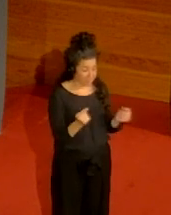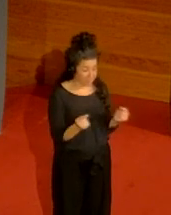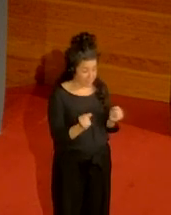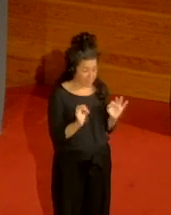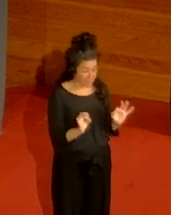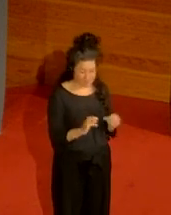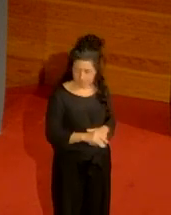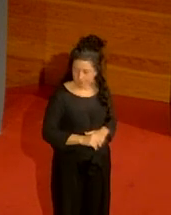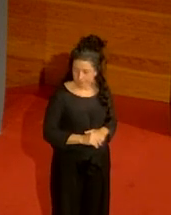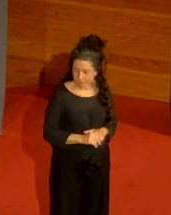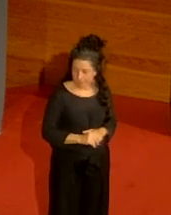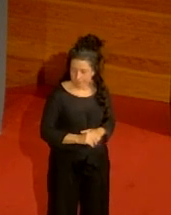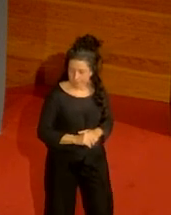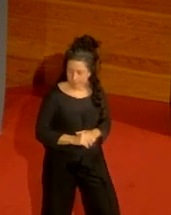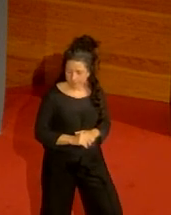lugar